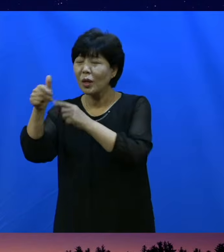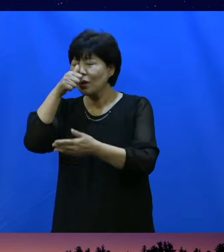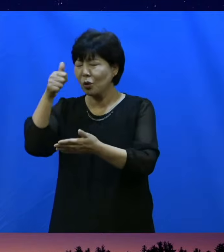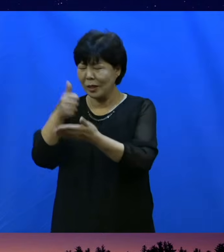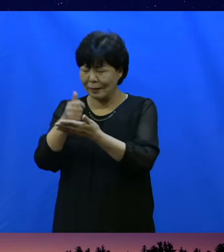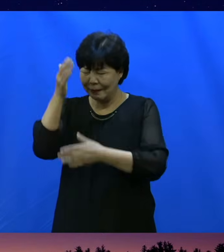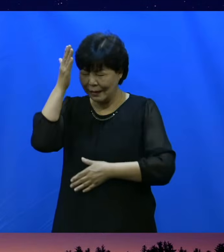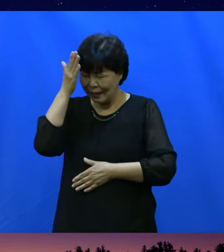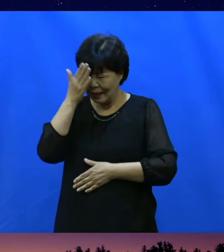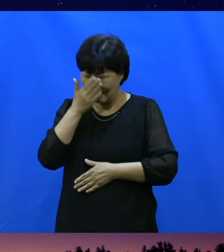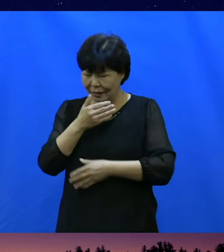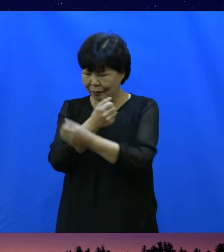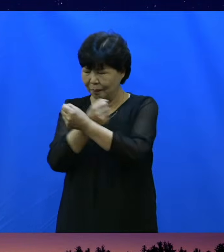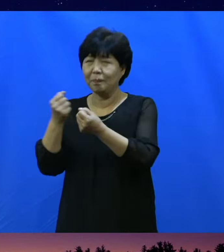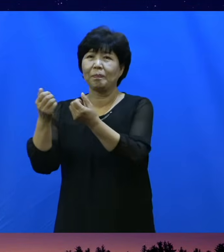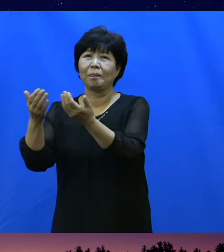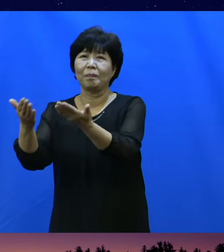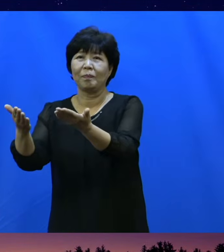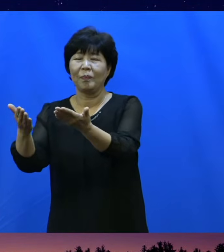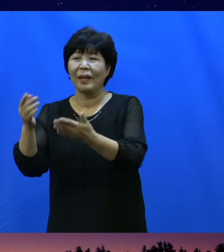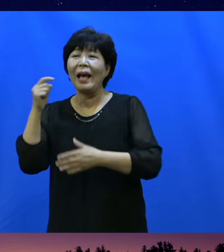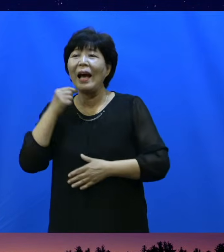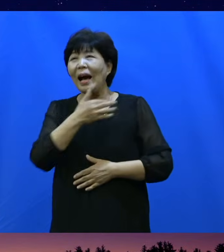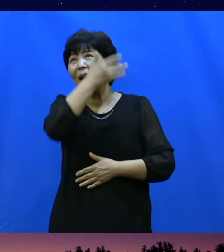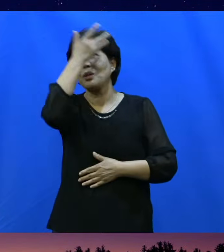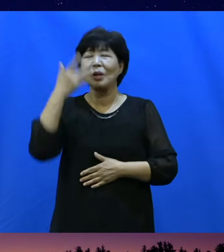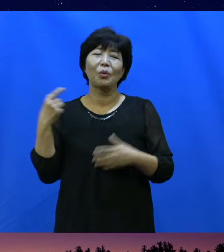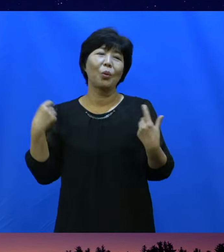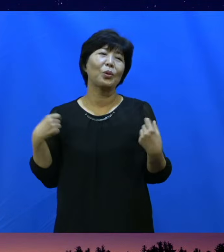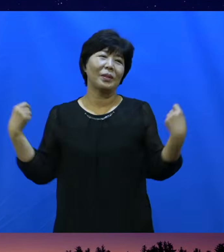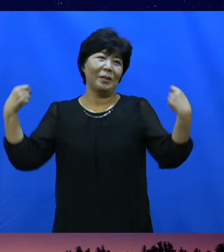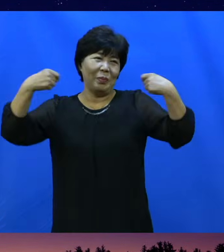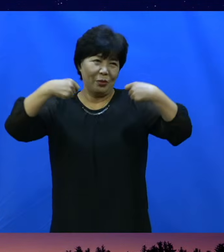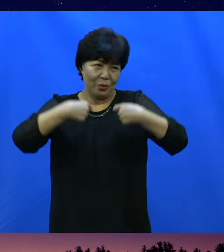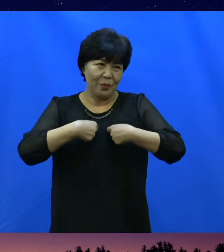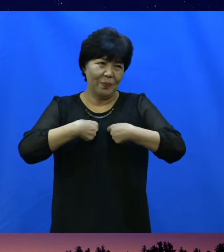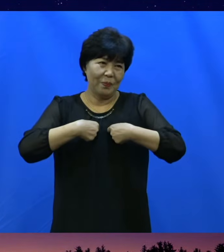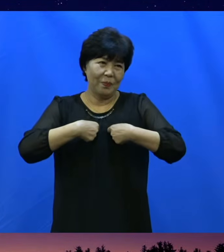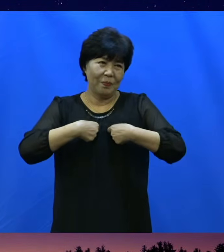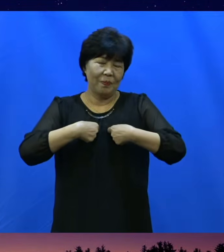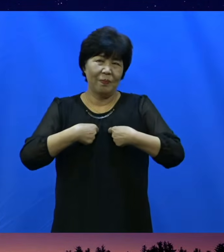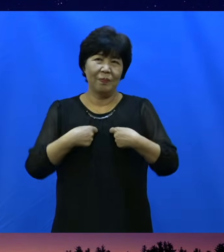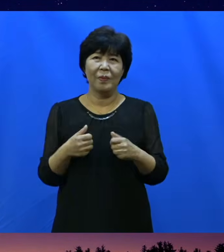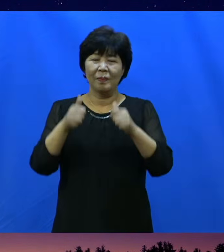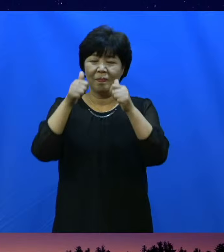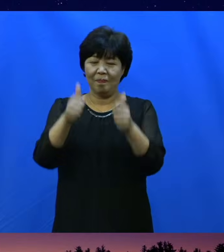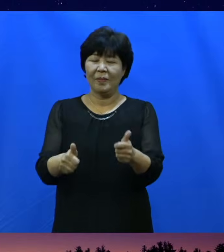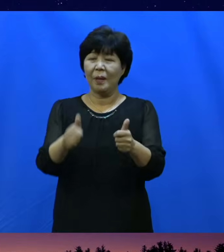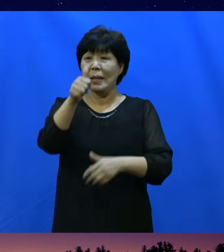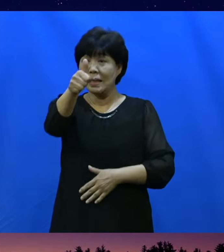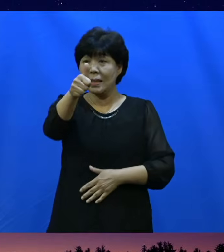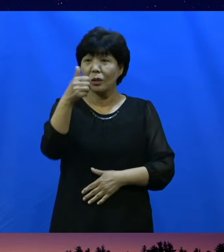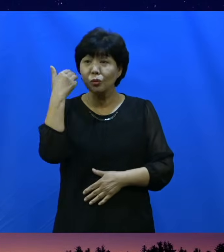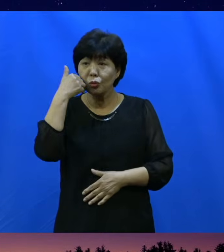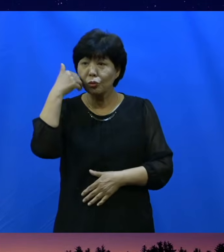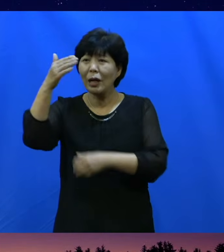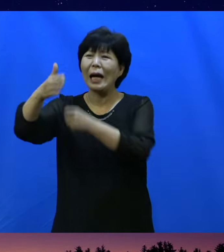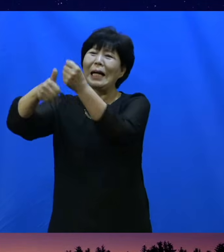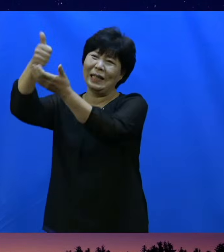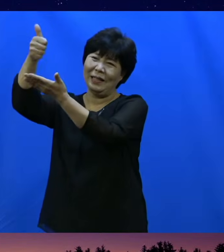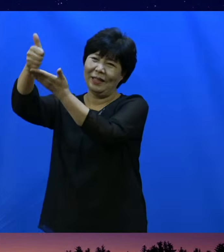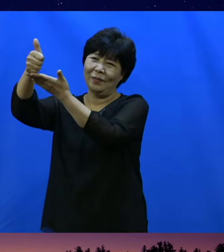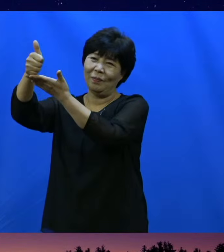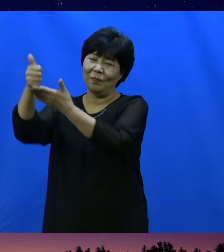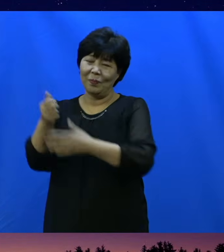입히리라 하시기로. 그래서 하나의 법정을 보는 것 같아요. 법정. 재판장은 하나님이세요. 검사는